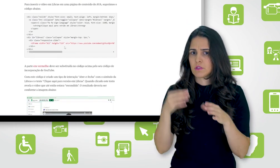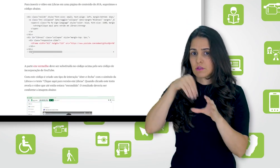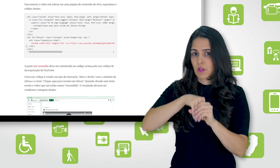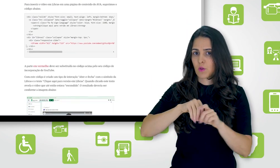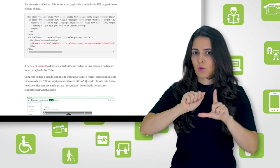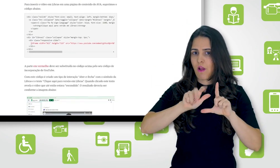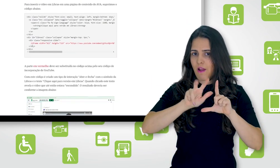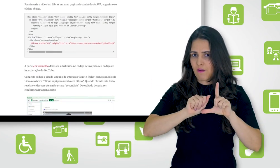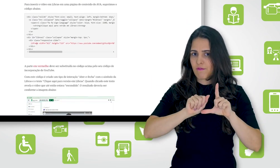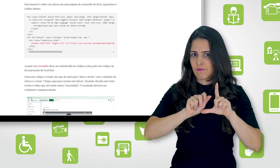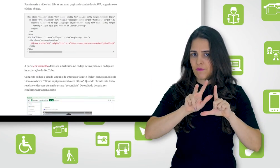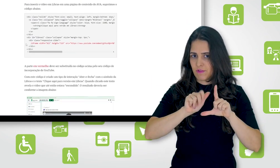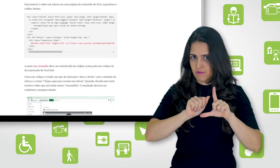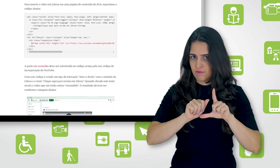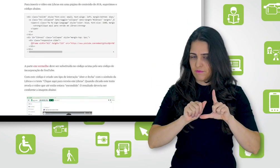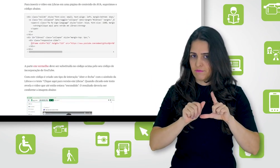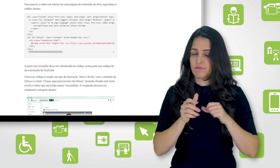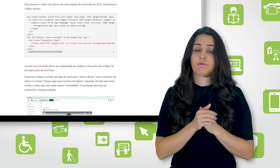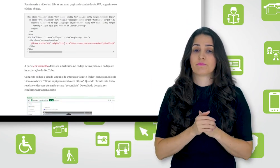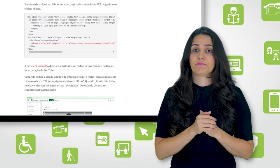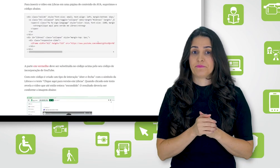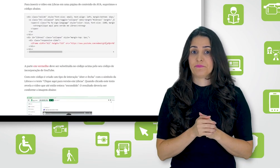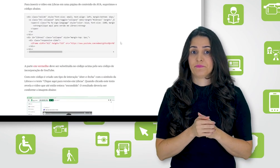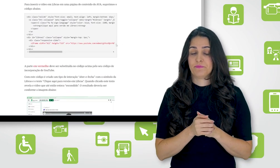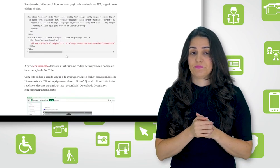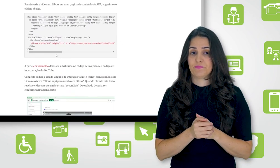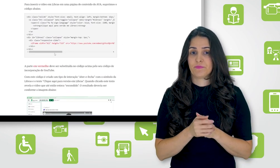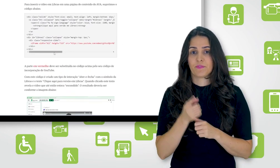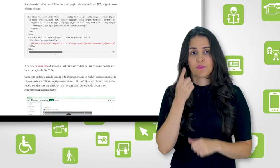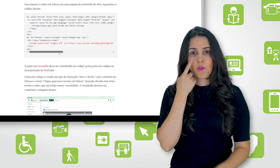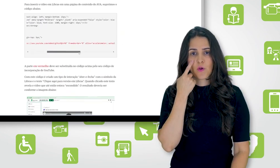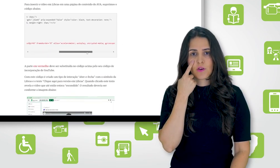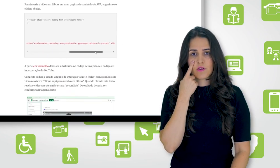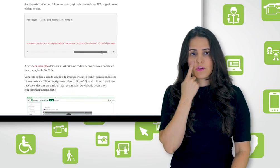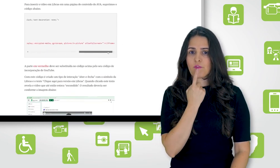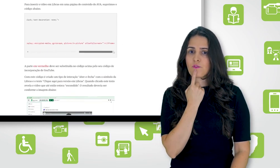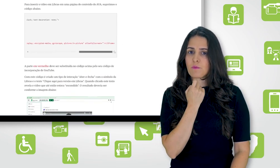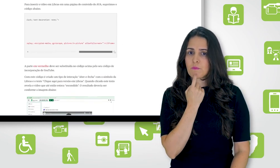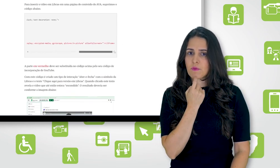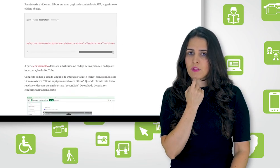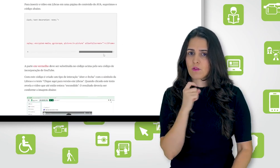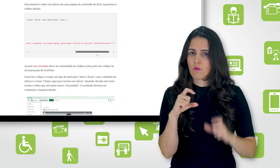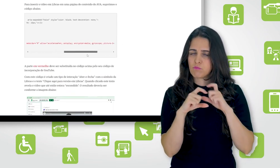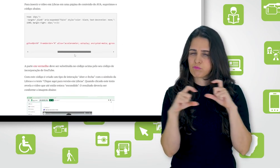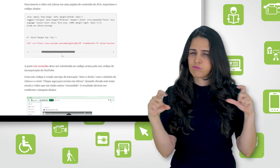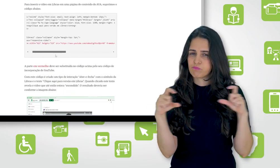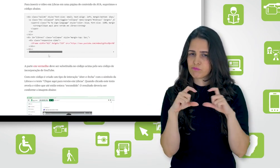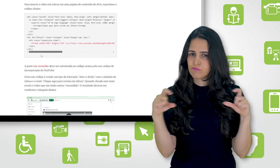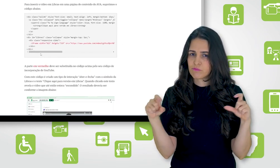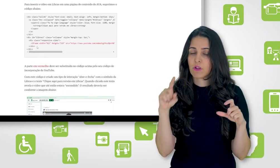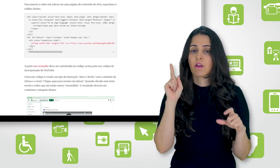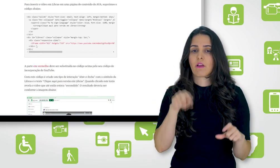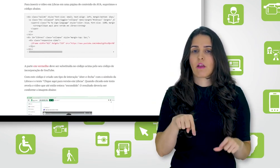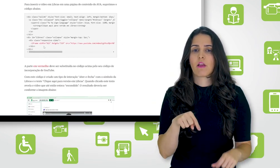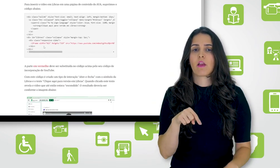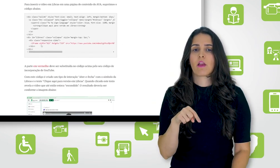Observe esse trecho que está em vermelho esse trecho é o código de